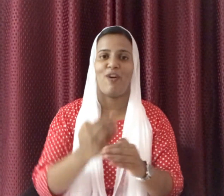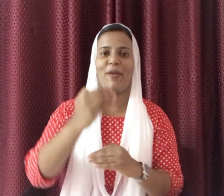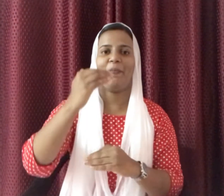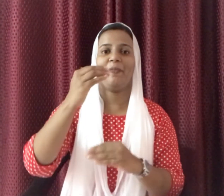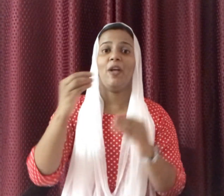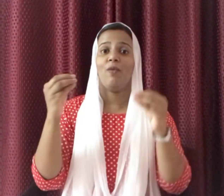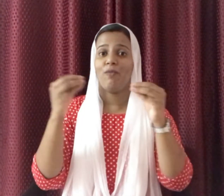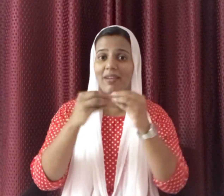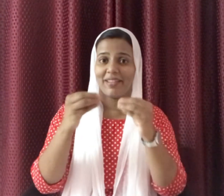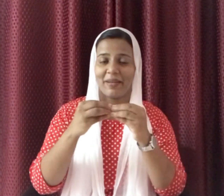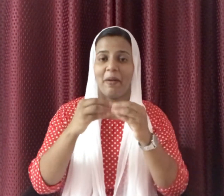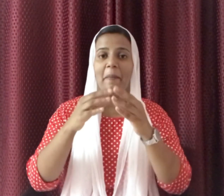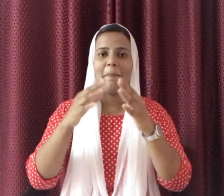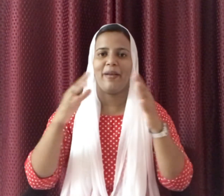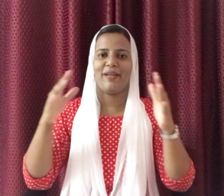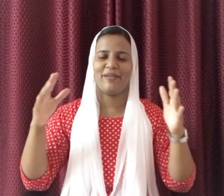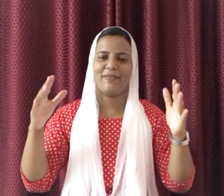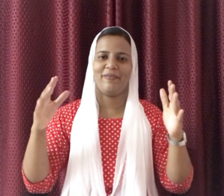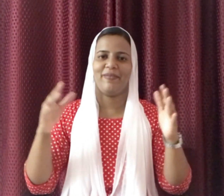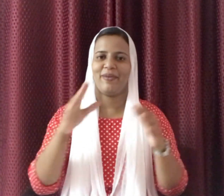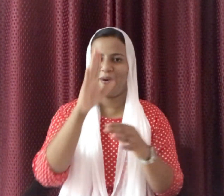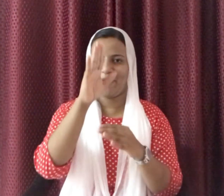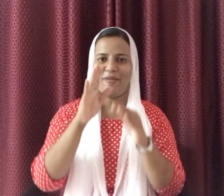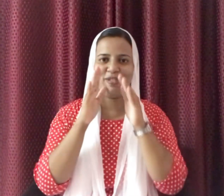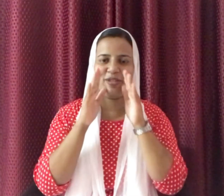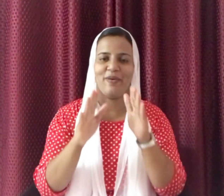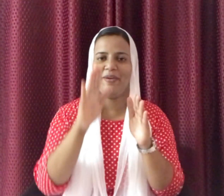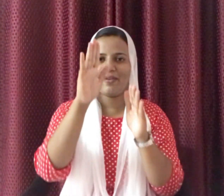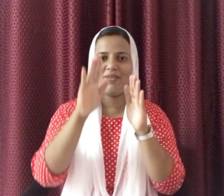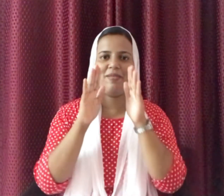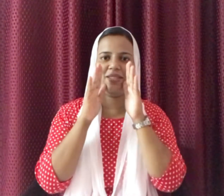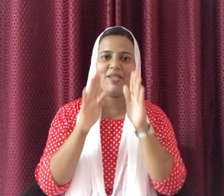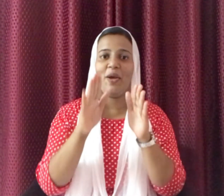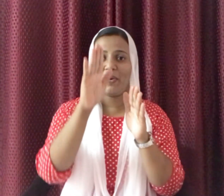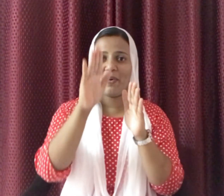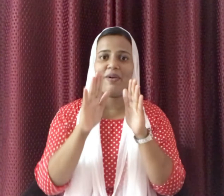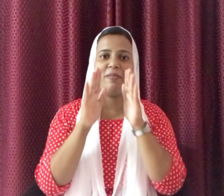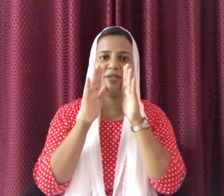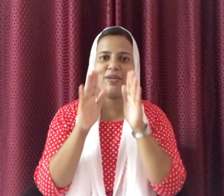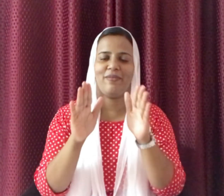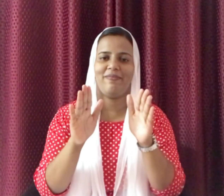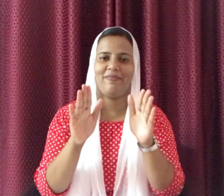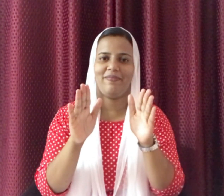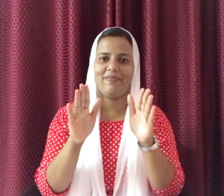നമ്മൾ വളരും, വർദ്ധിക്കും, നമ്മൾ പെരുകും. ഗോഡ് ബ്ലസ് യു, ഗോഡ് ബ്ലസ് യു, ഗോഡ് ബ്ലസ് യു.